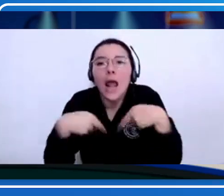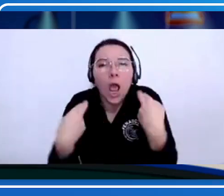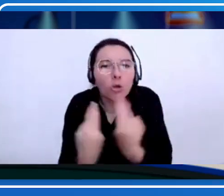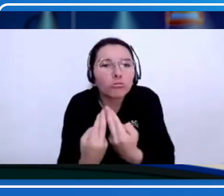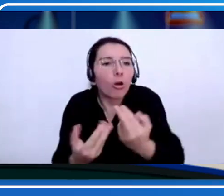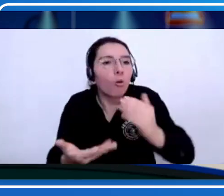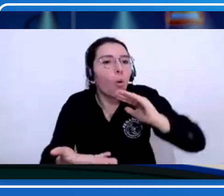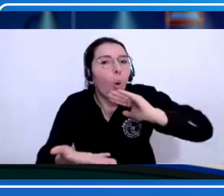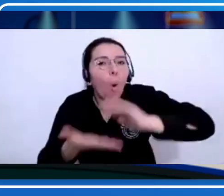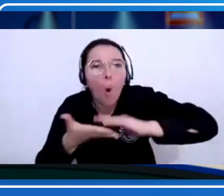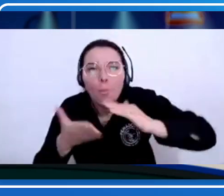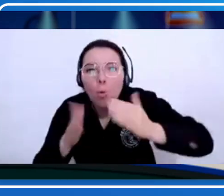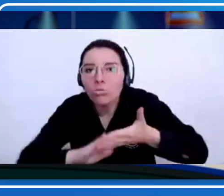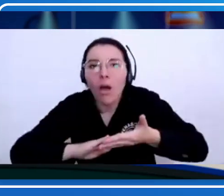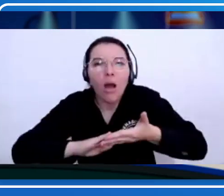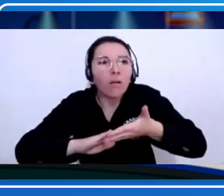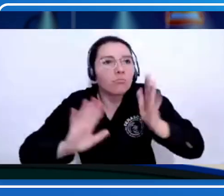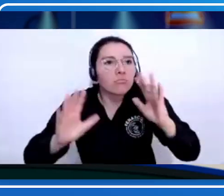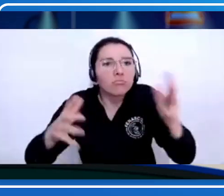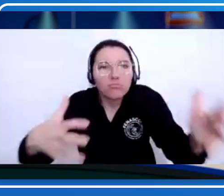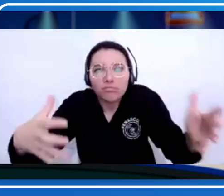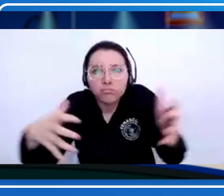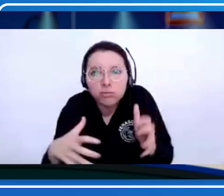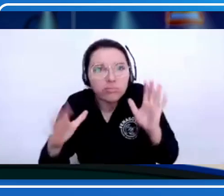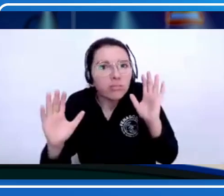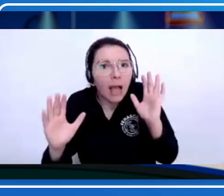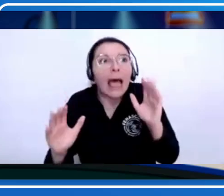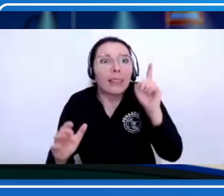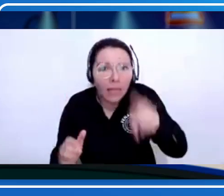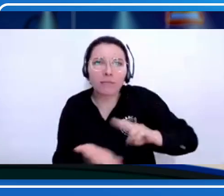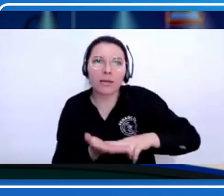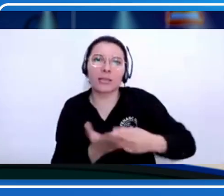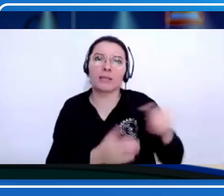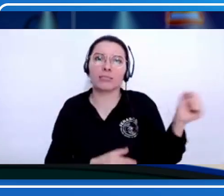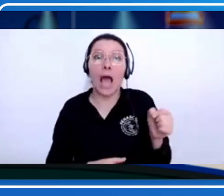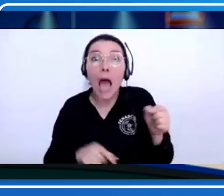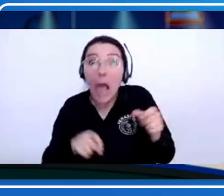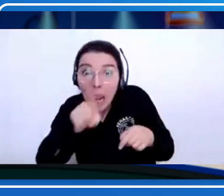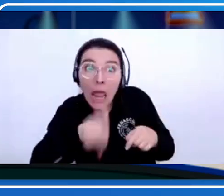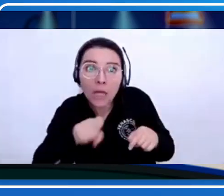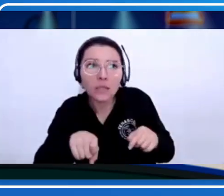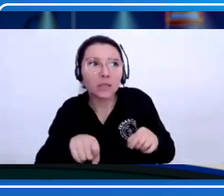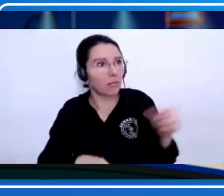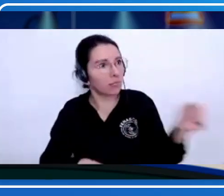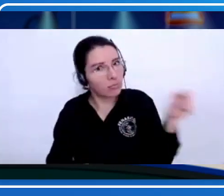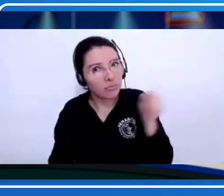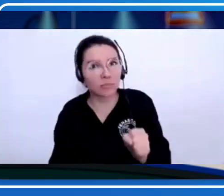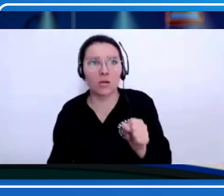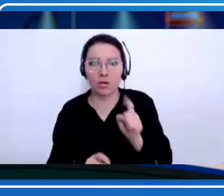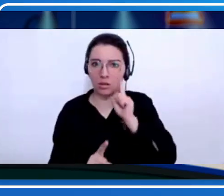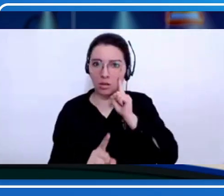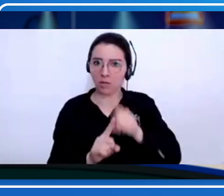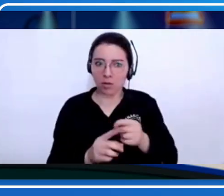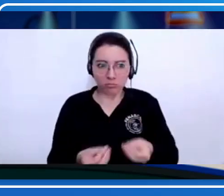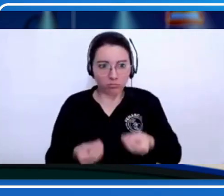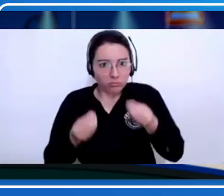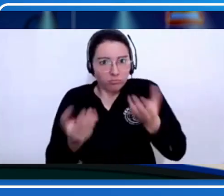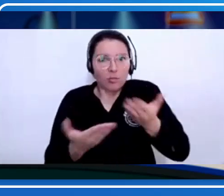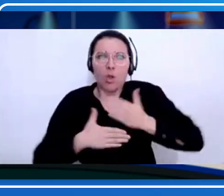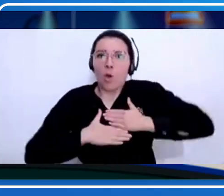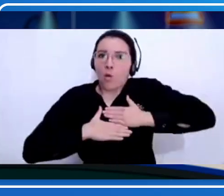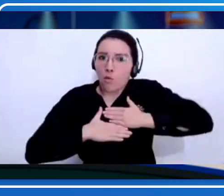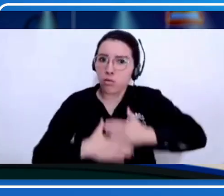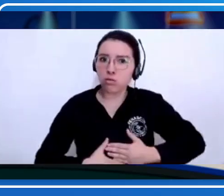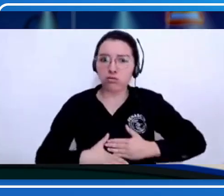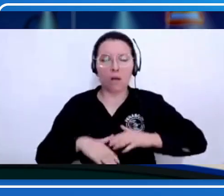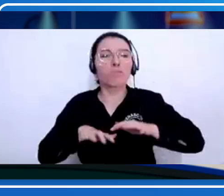comunidad así expresara y necesitara del servicio para el bien y para la efectividad de cada uno